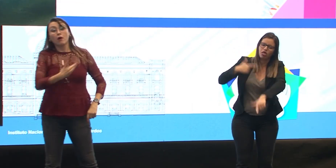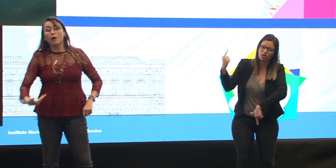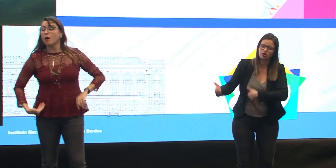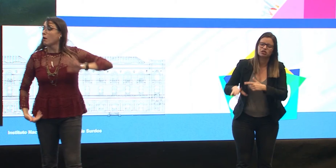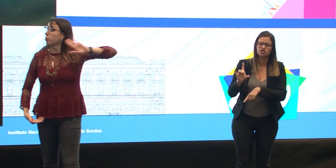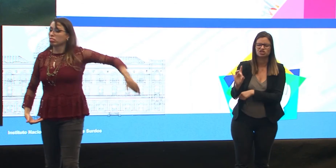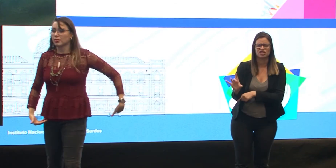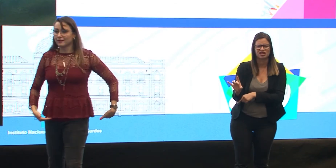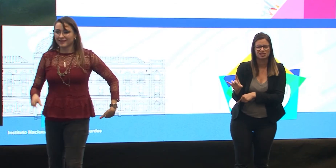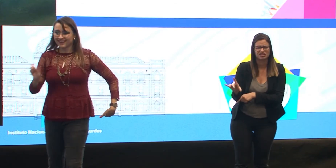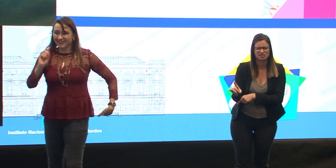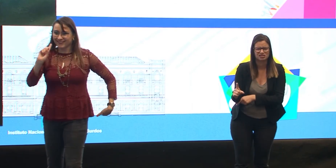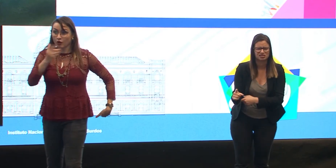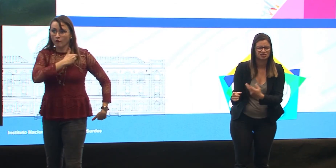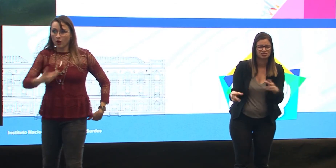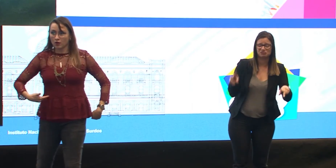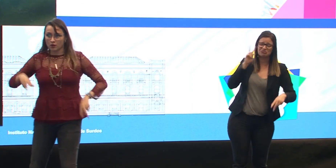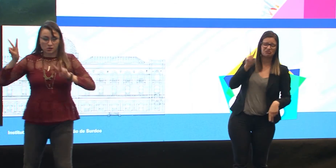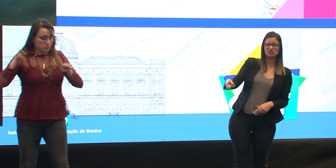movimento